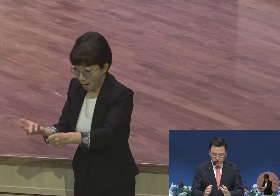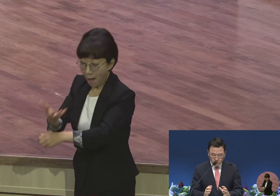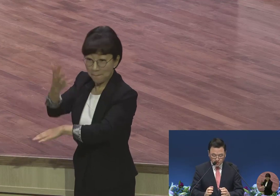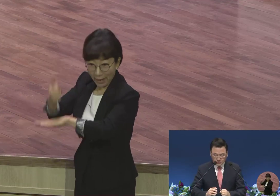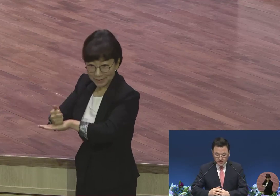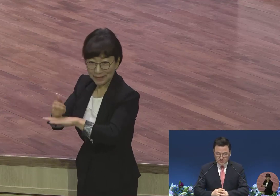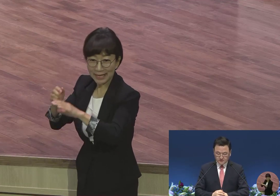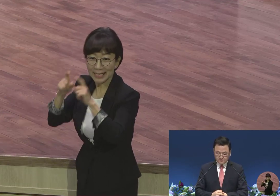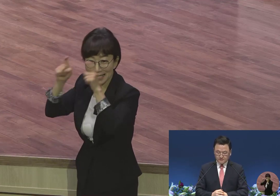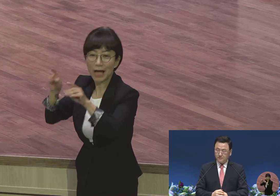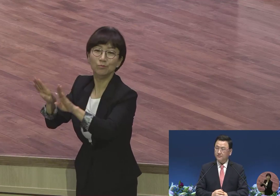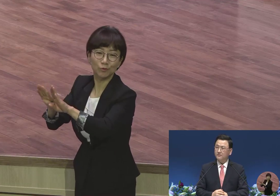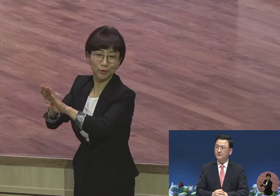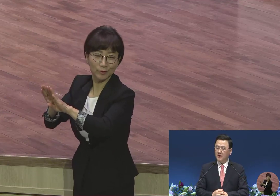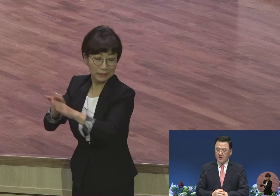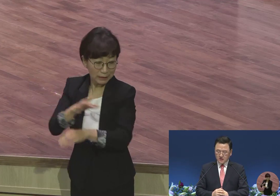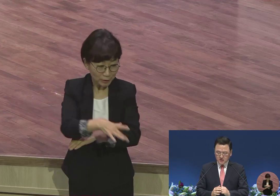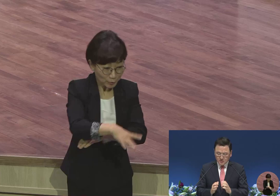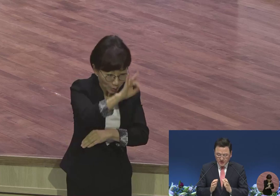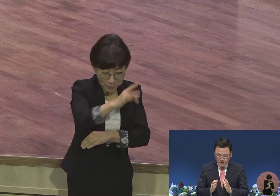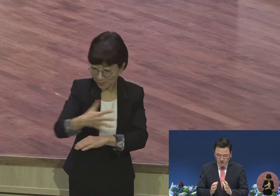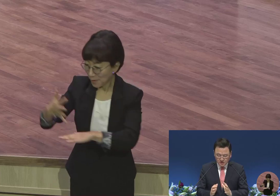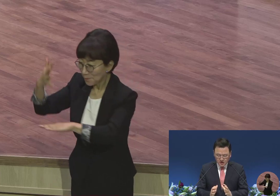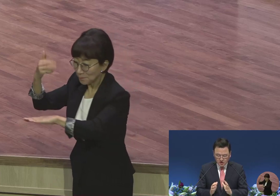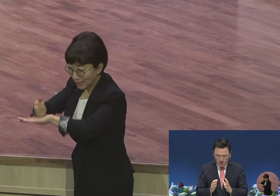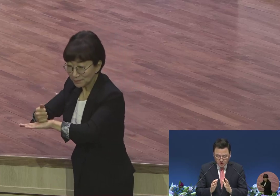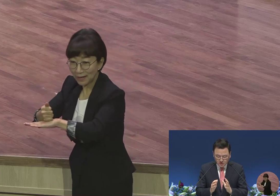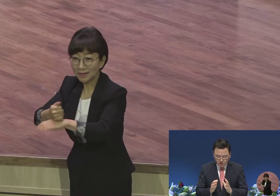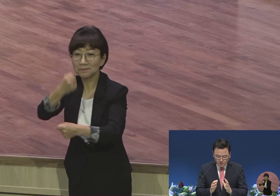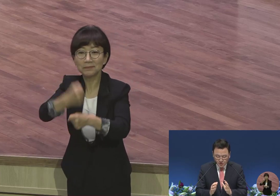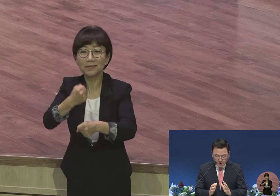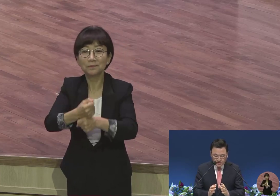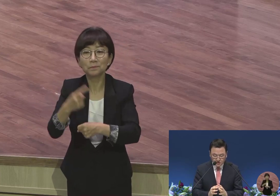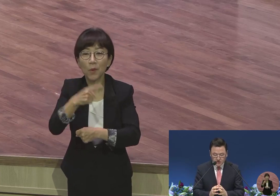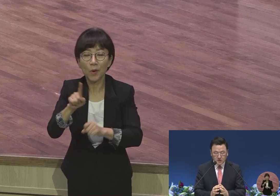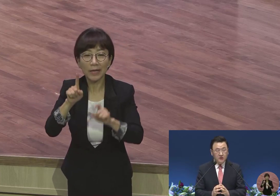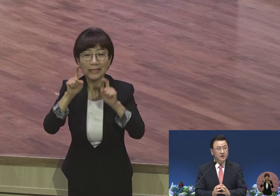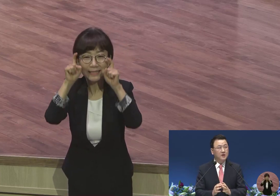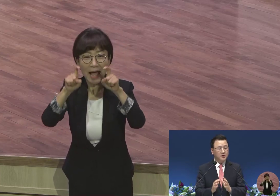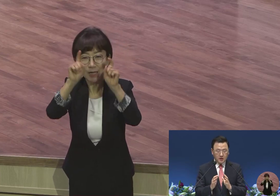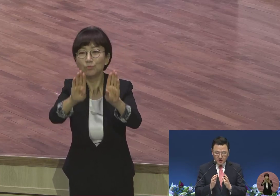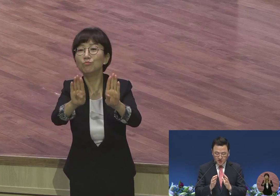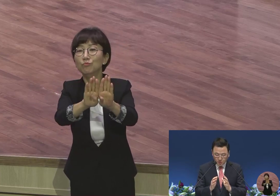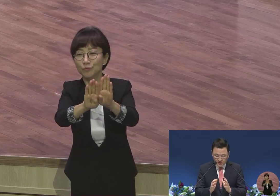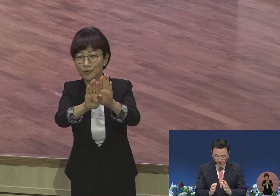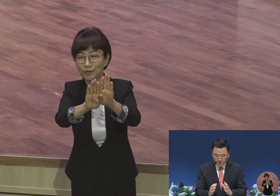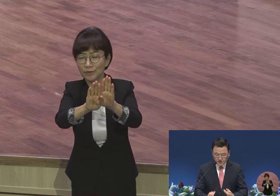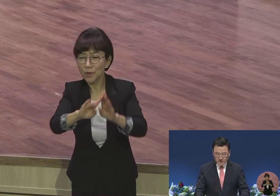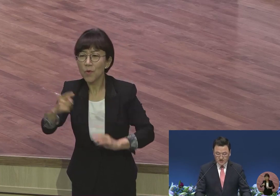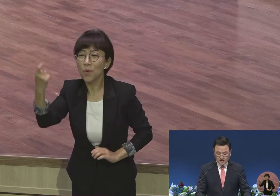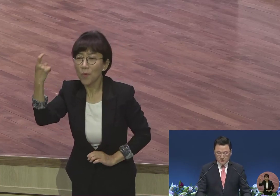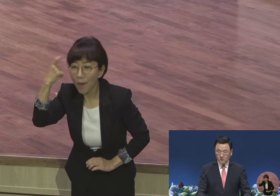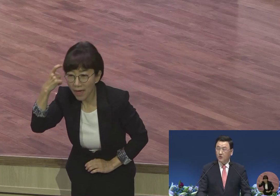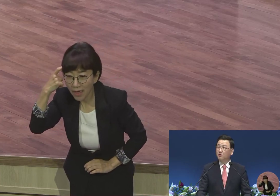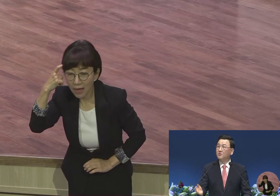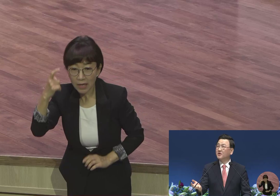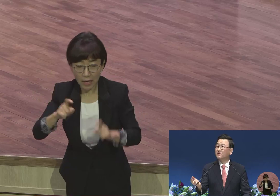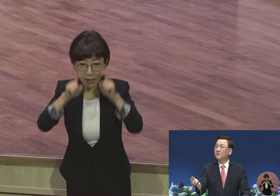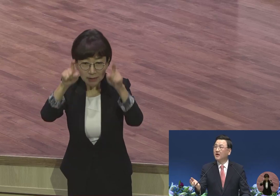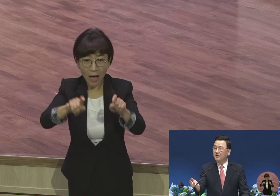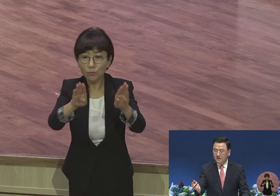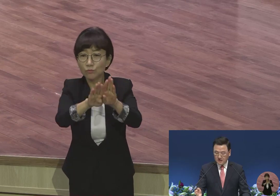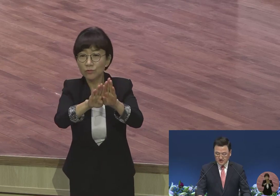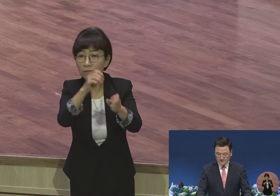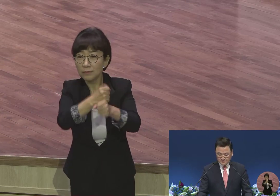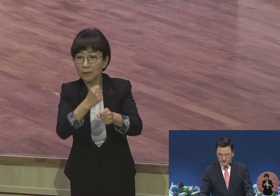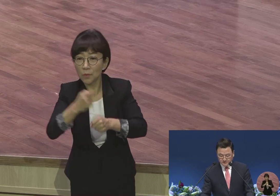주는 영적 교훈이 있어요. 이스라엘 백성들에게 절대적으로 필요한 것이 예배 회복이라는 겁니다. 왜 우리